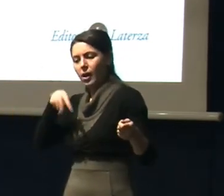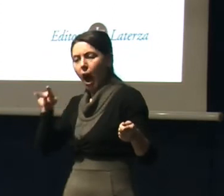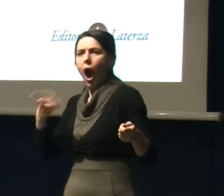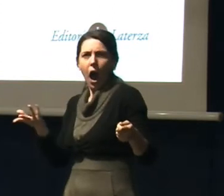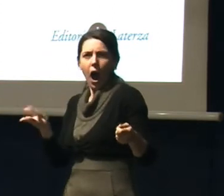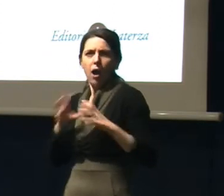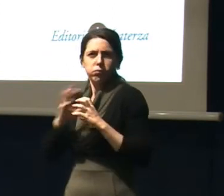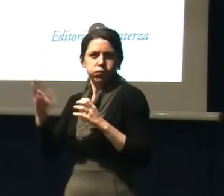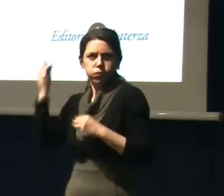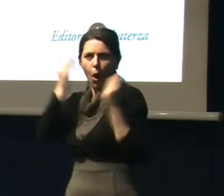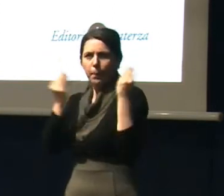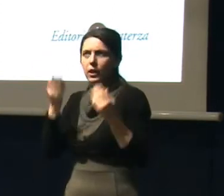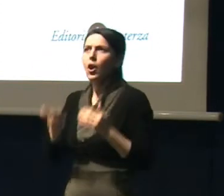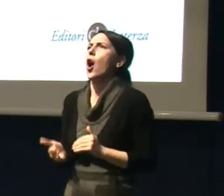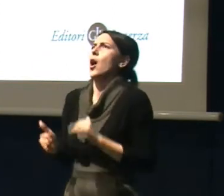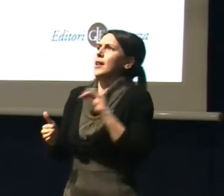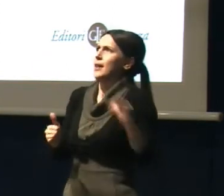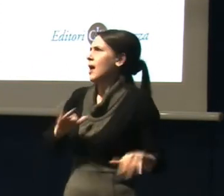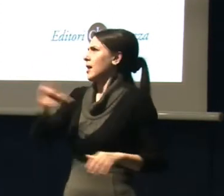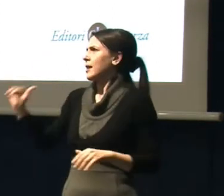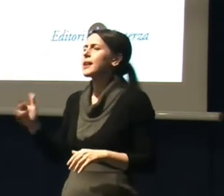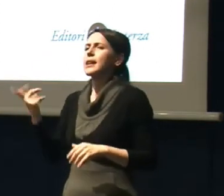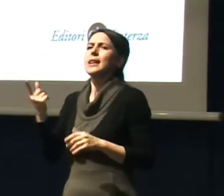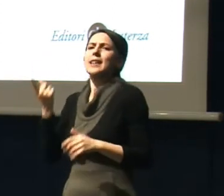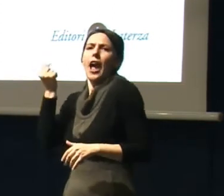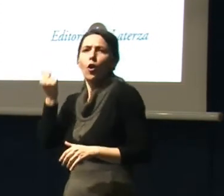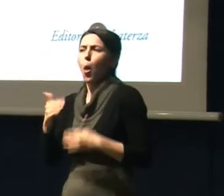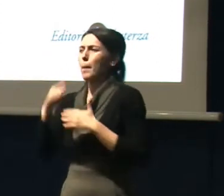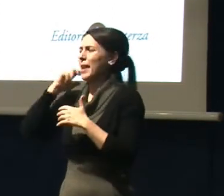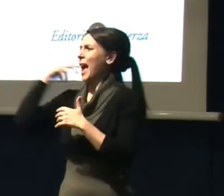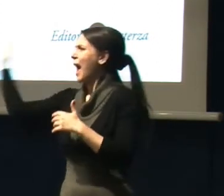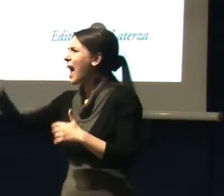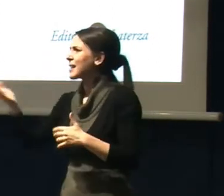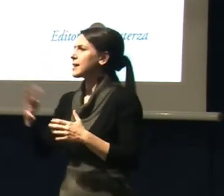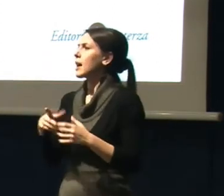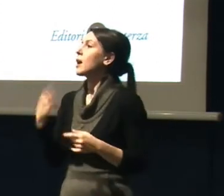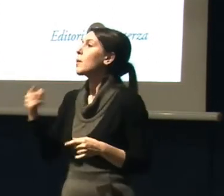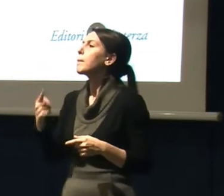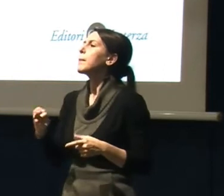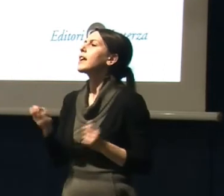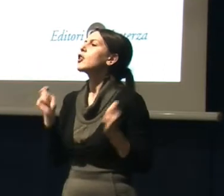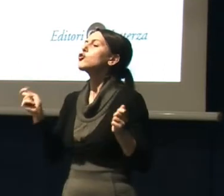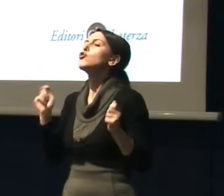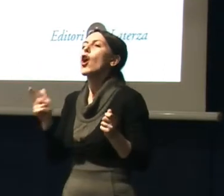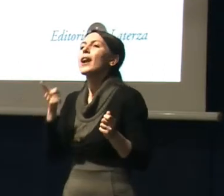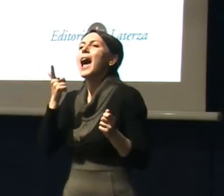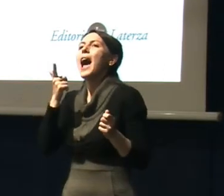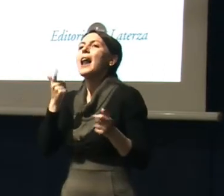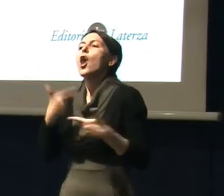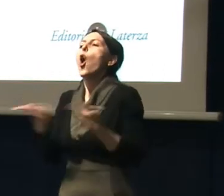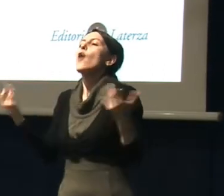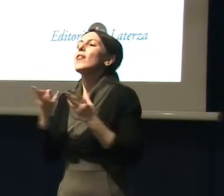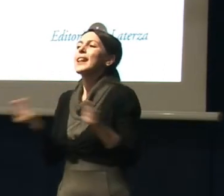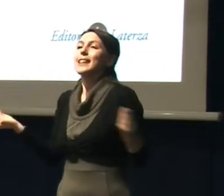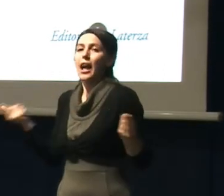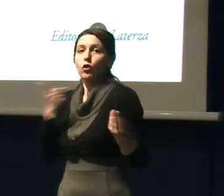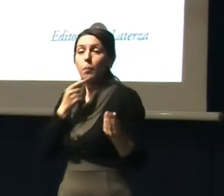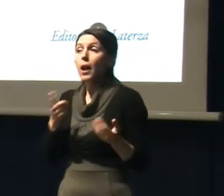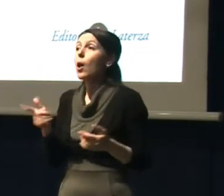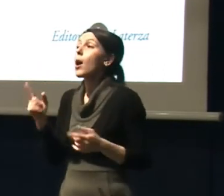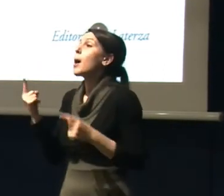o di esteri piuttosto che di economia e quindi questo è il bello di un giornale che offre tante cose su